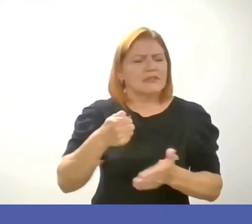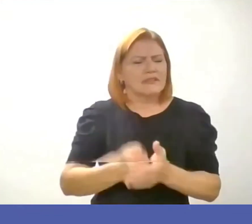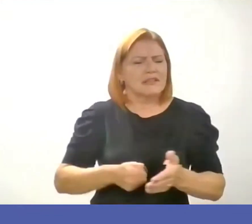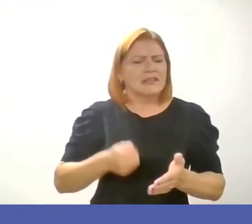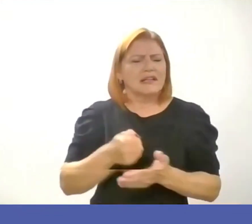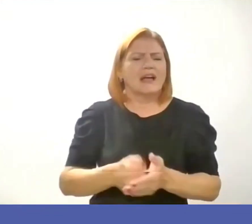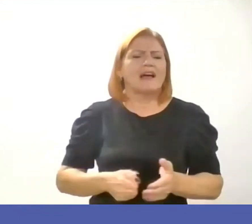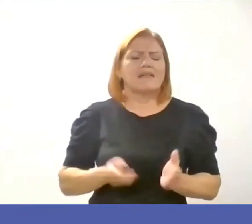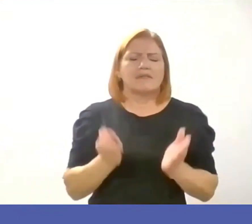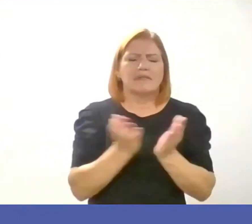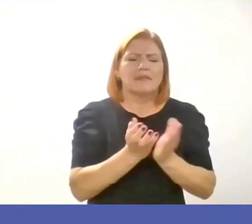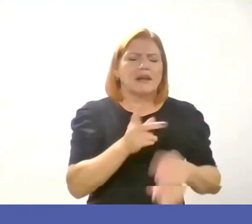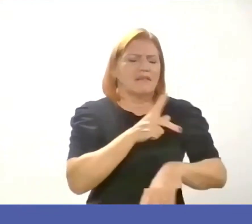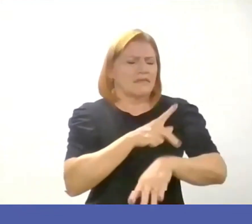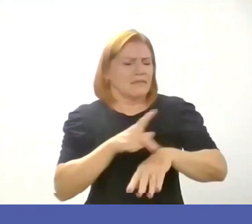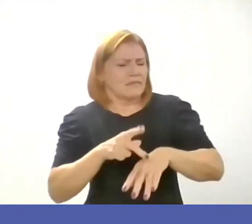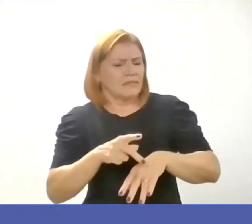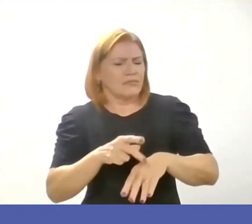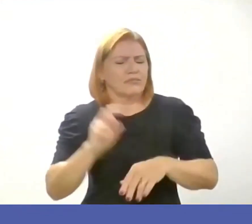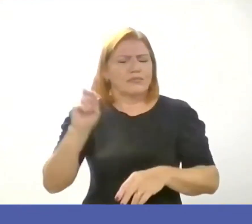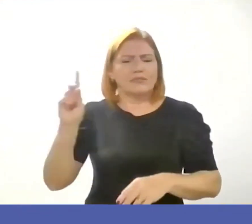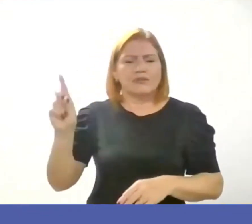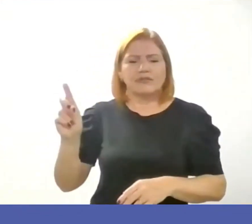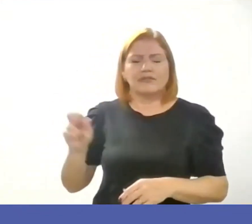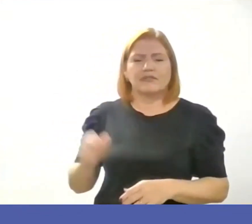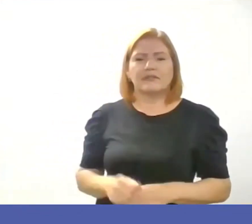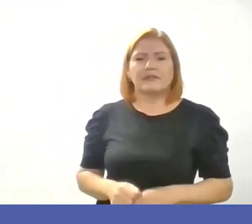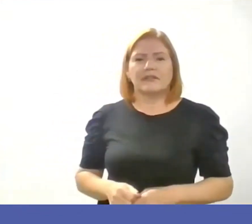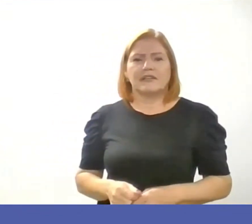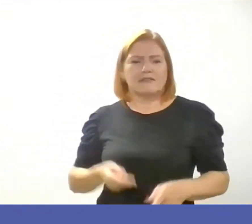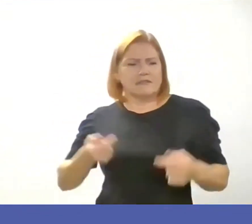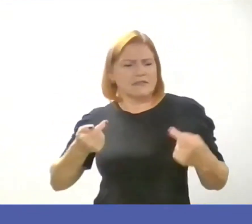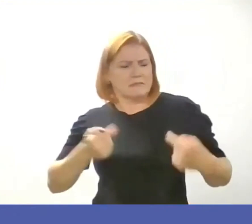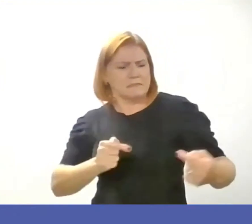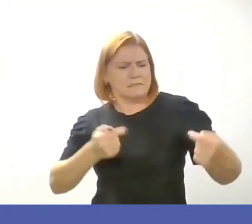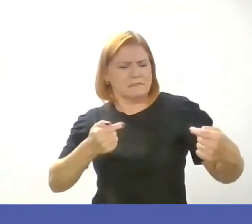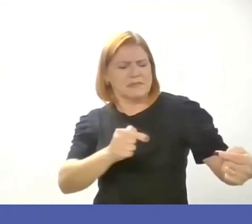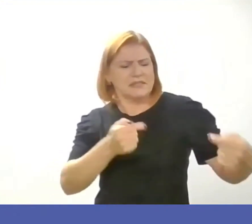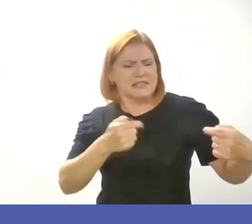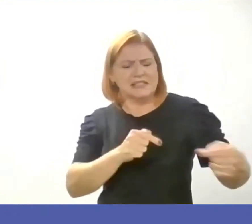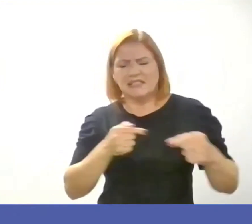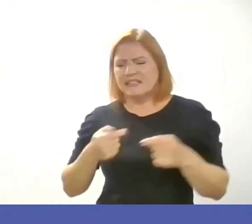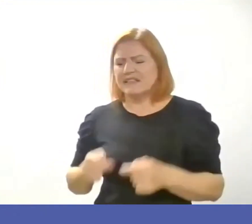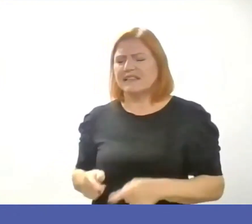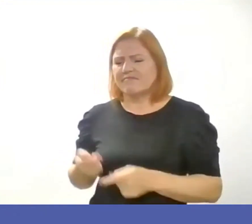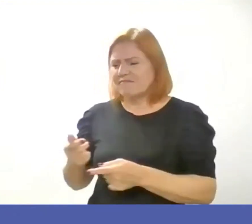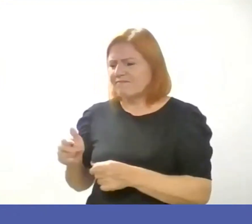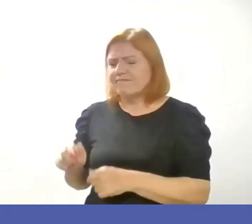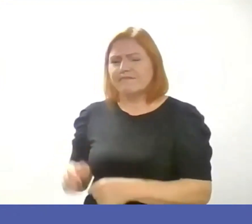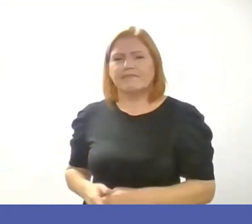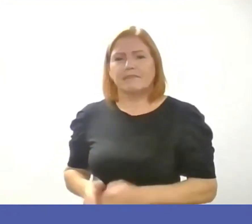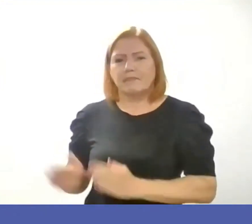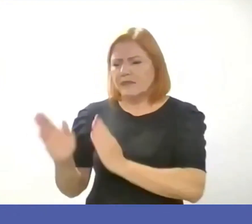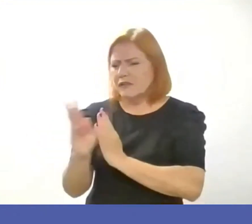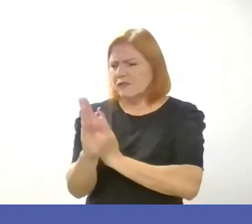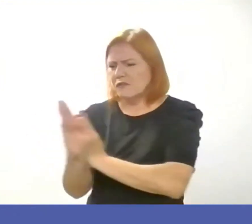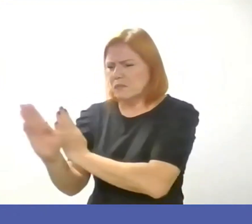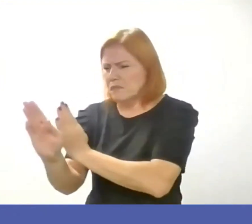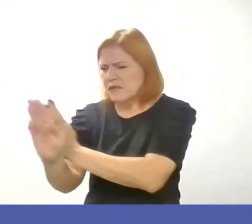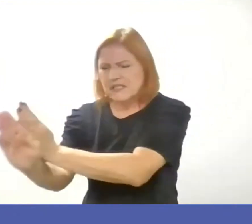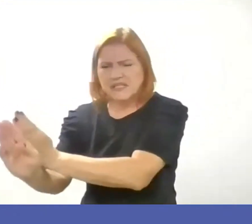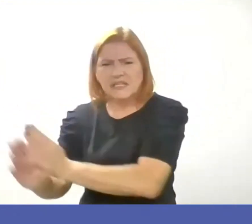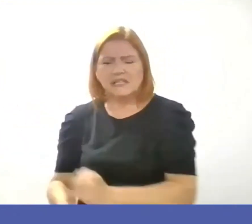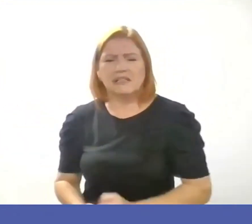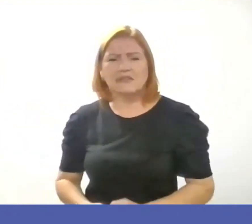perseguidos pelos que detinham o poder da própria igreja. No período de Sardes, muitos